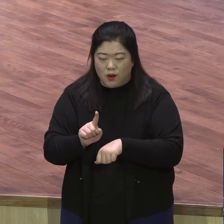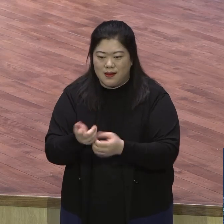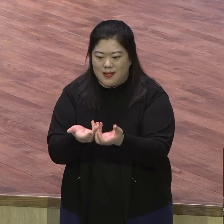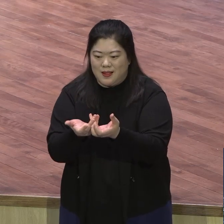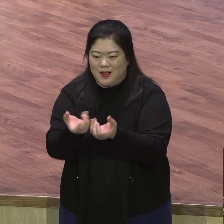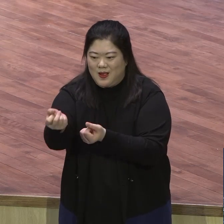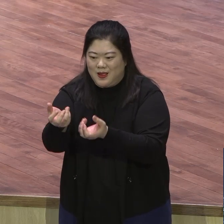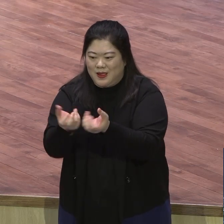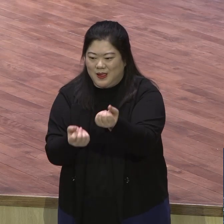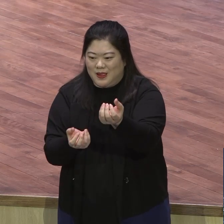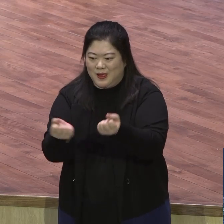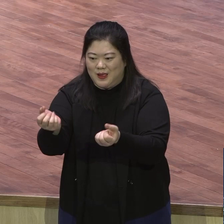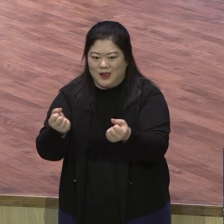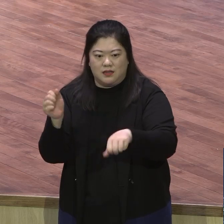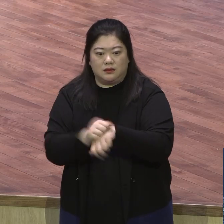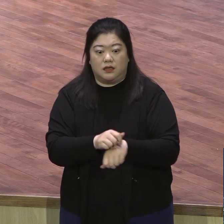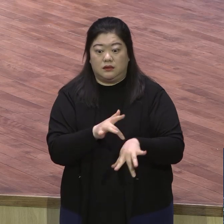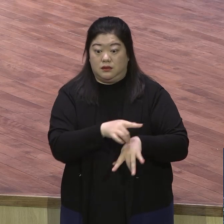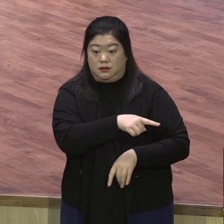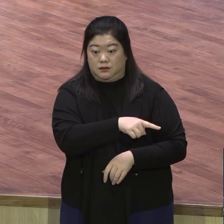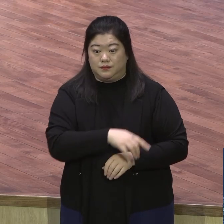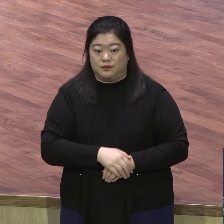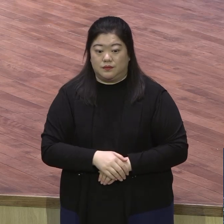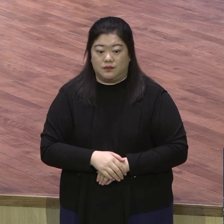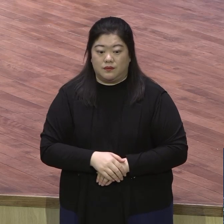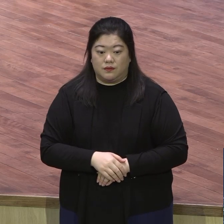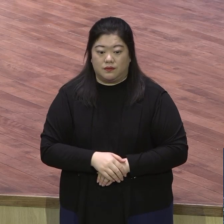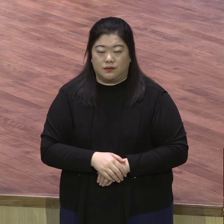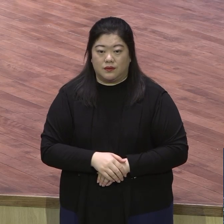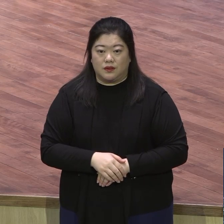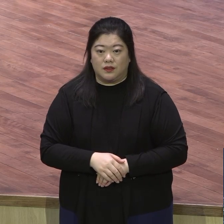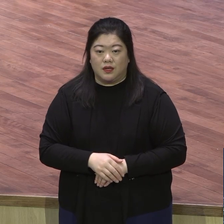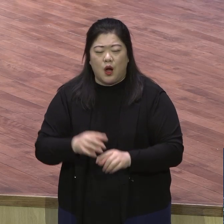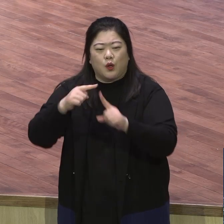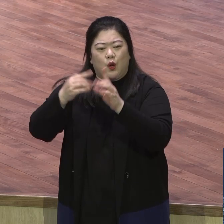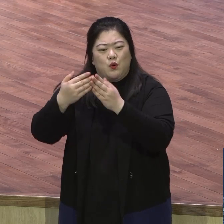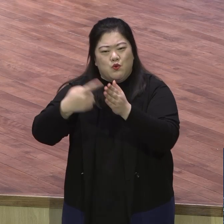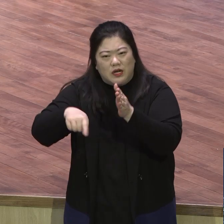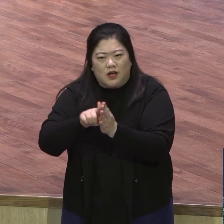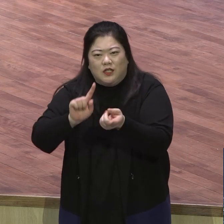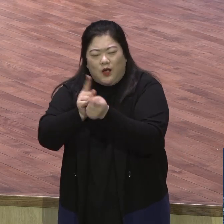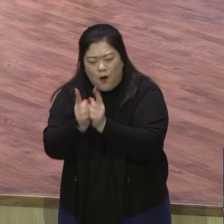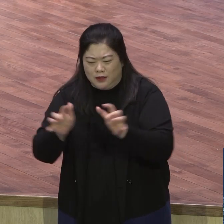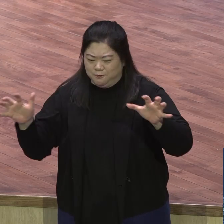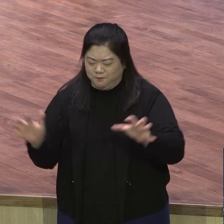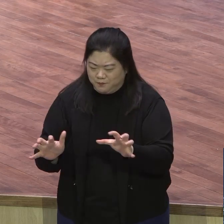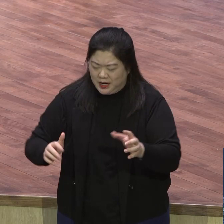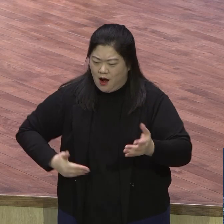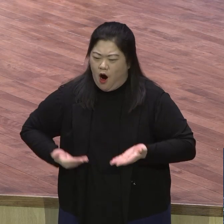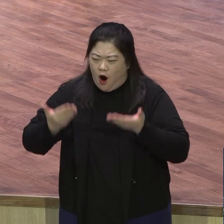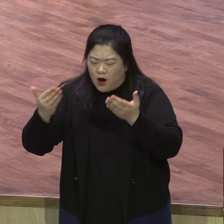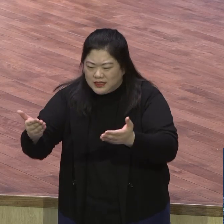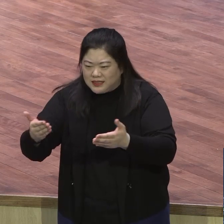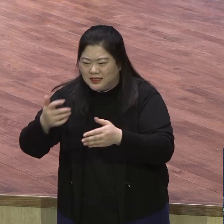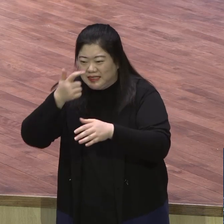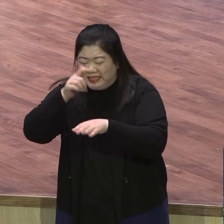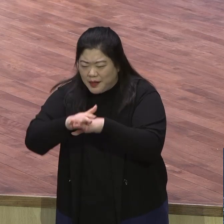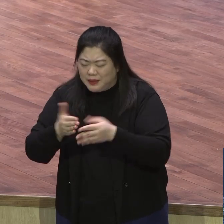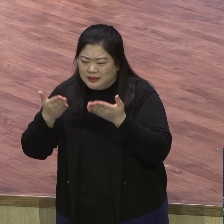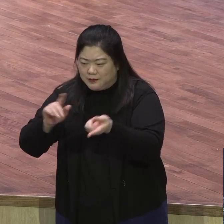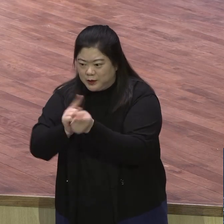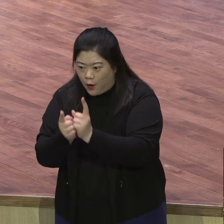포름하면서 은혜 받으면서 전도하면서 성교하면서 어떻게든 교회를 위해서 이렇게 교회가 찰떼기 헌신하기로 하는데 그 사이 싹